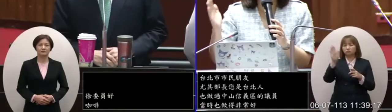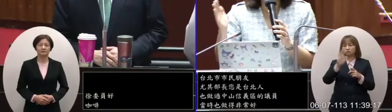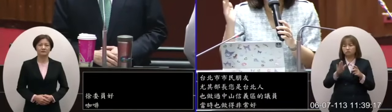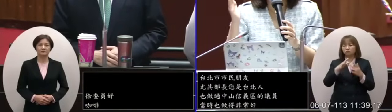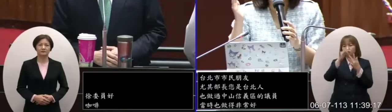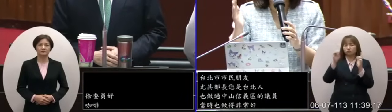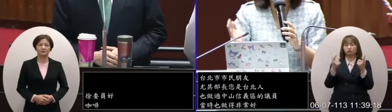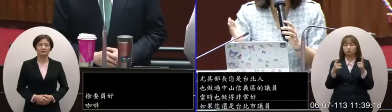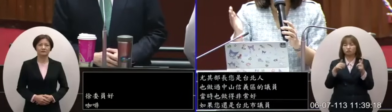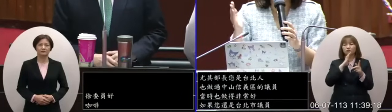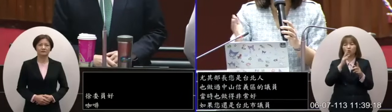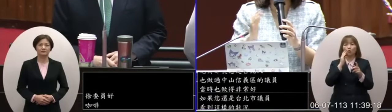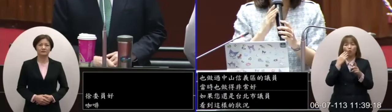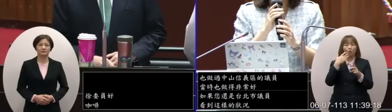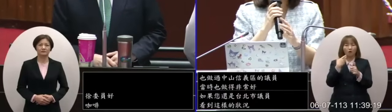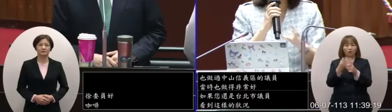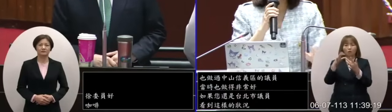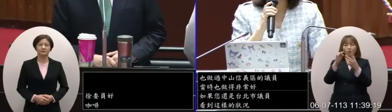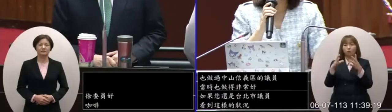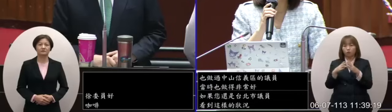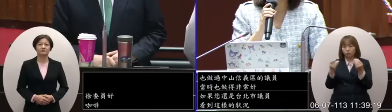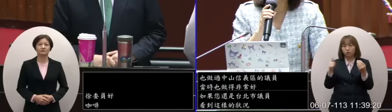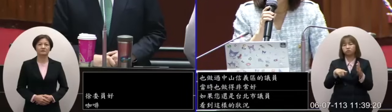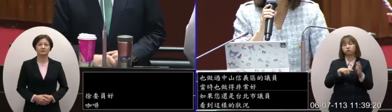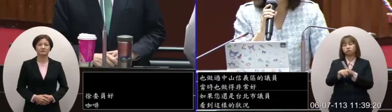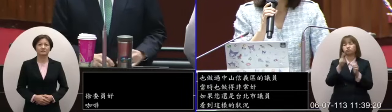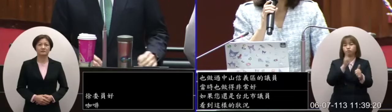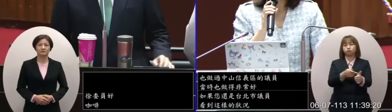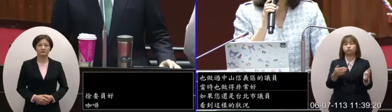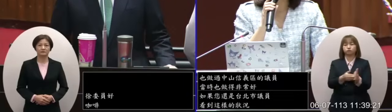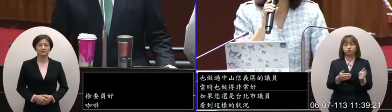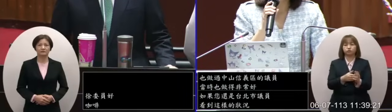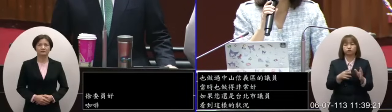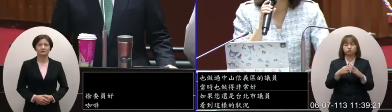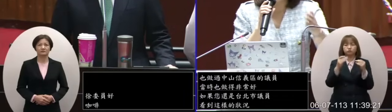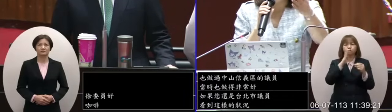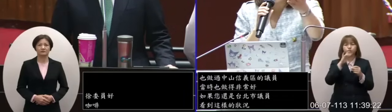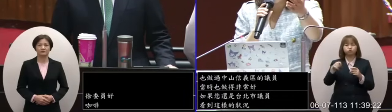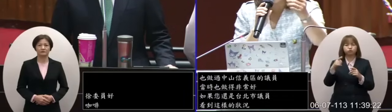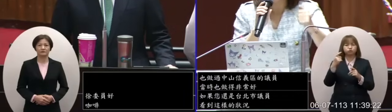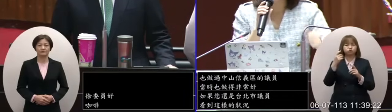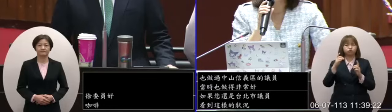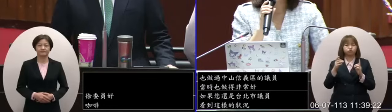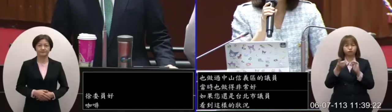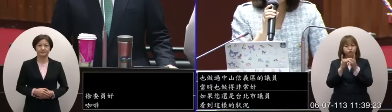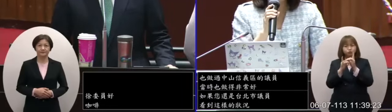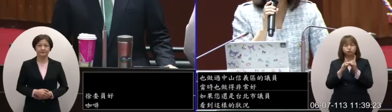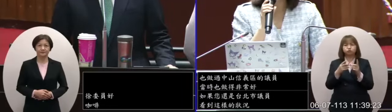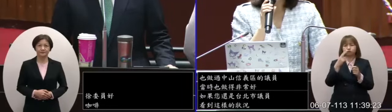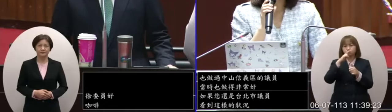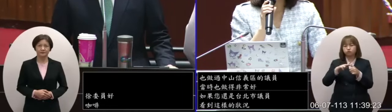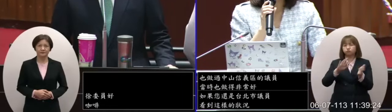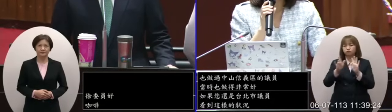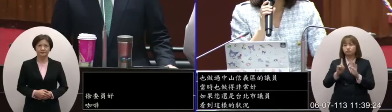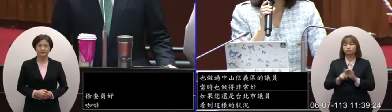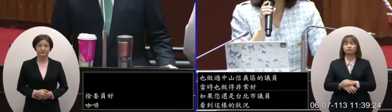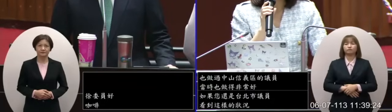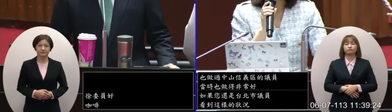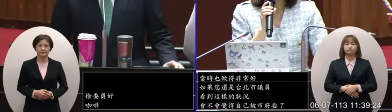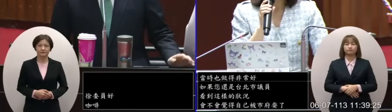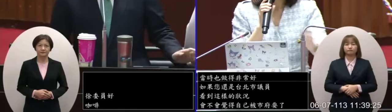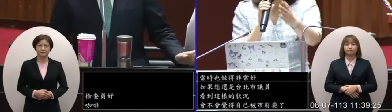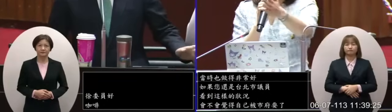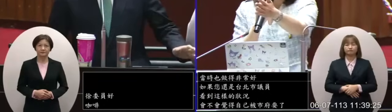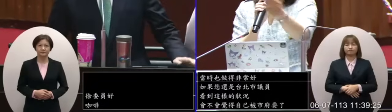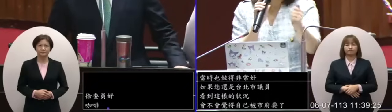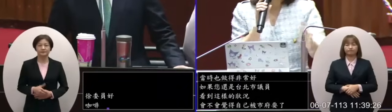果没有要给人选择，那我们就直接派任，不要用耍的。我想听听看部长您的回答是什么。